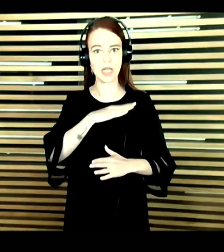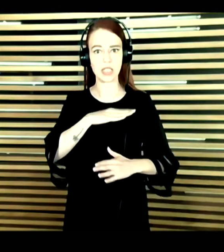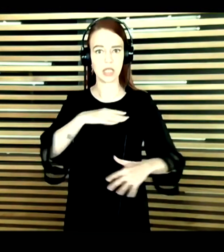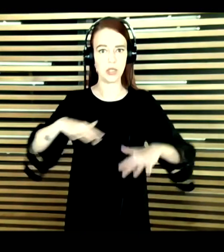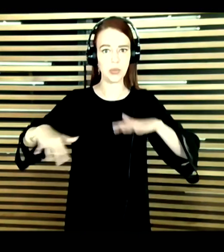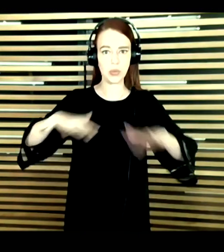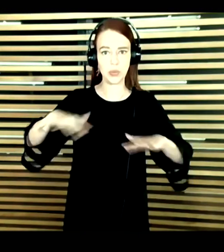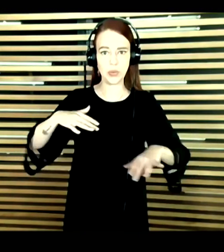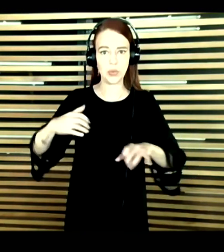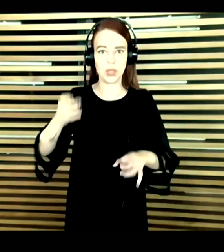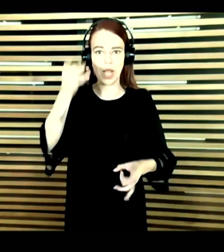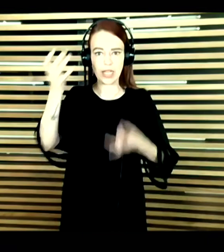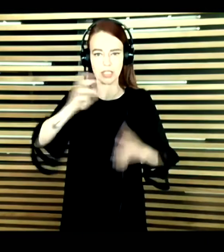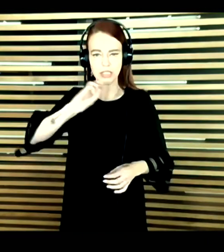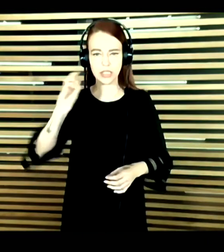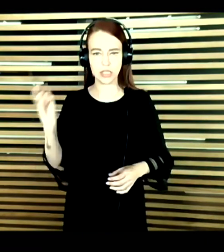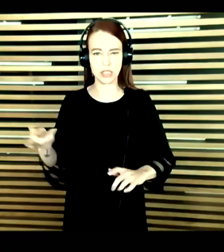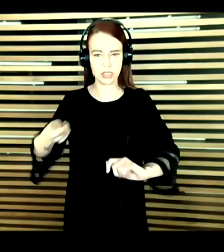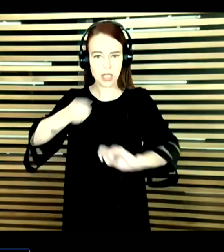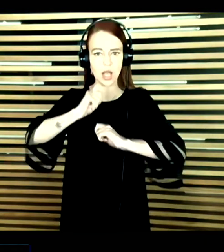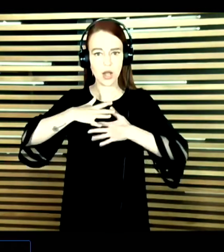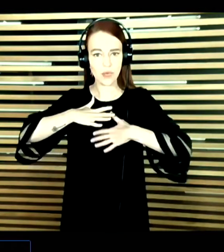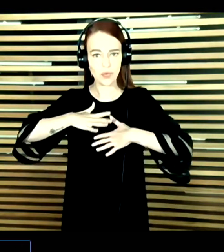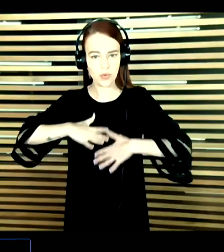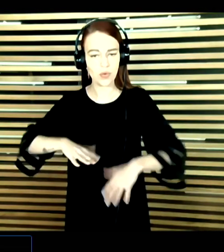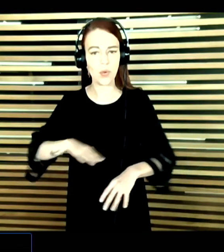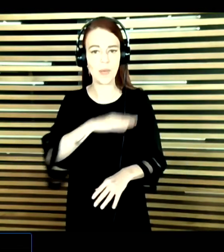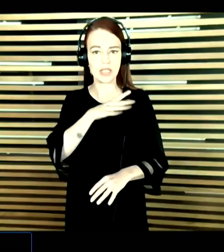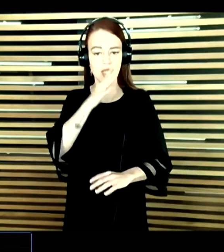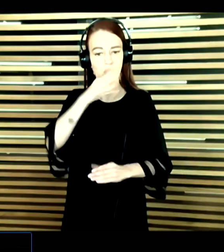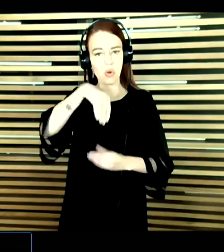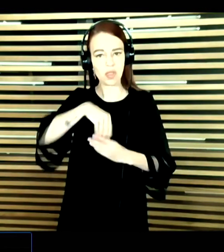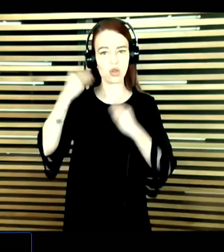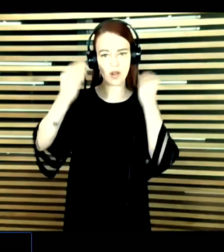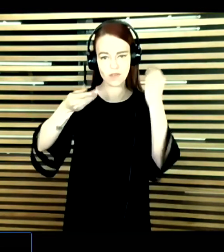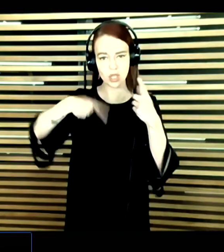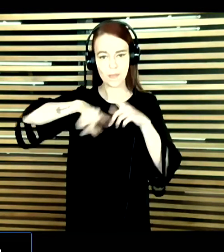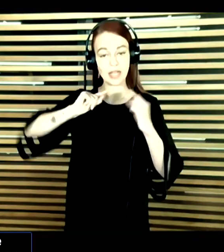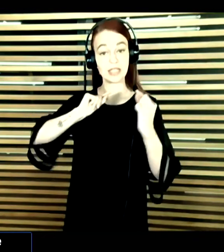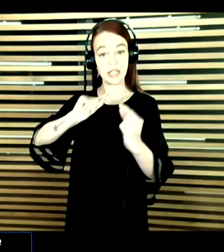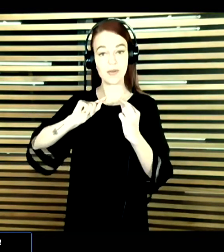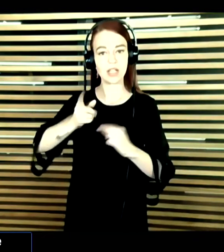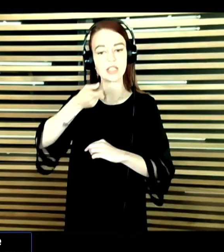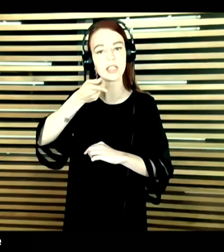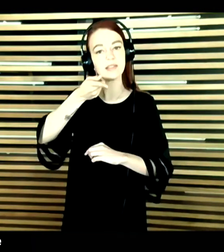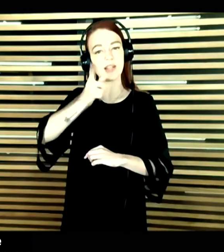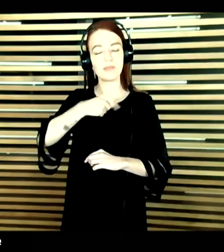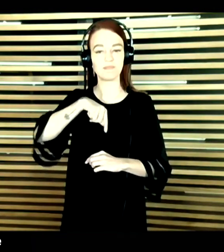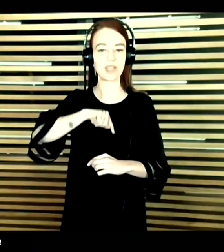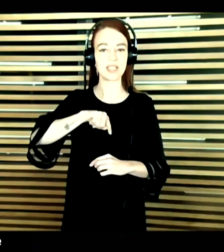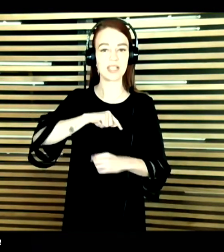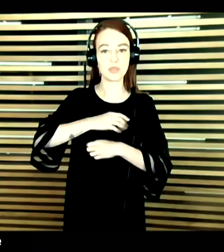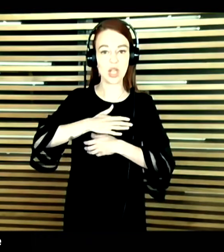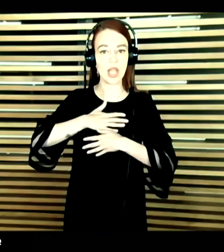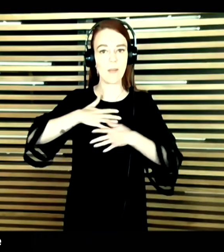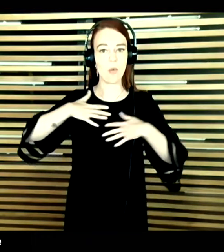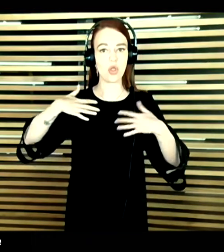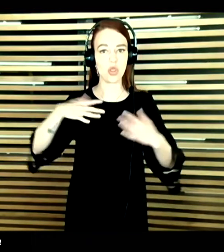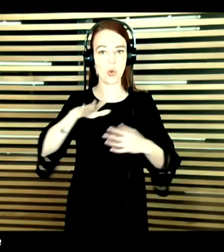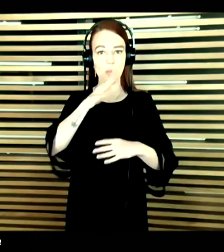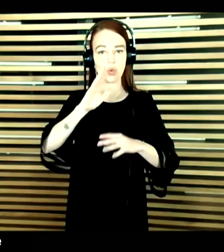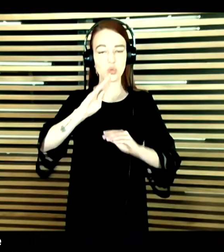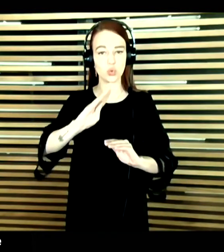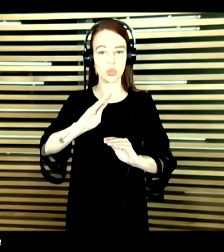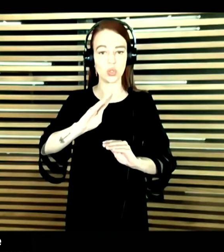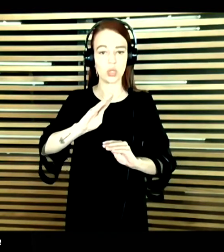actividades, muy enriquecedor en sus reflexiones y debates, y todavía con una cierta emoción por el estupendo trabajo